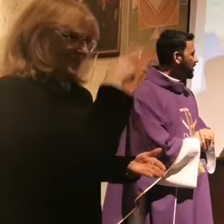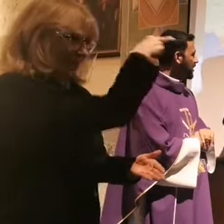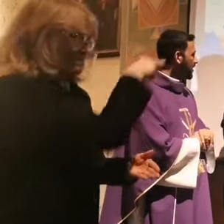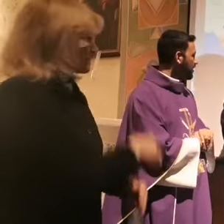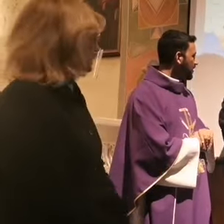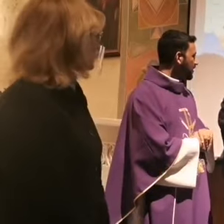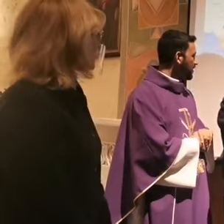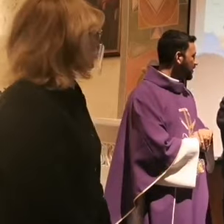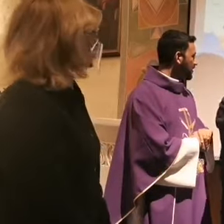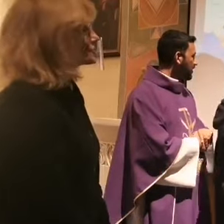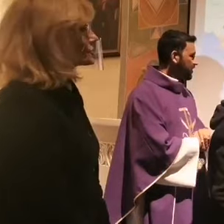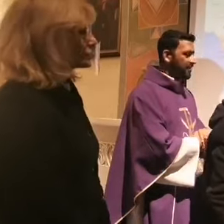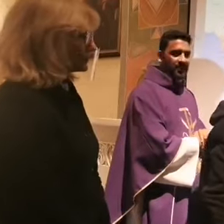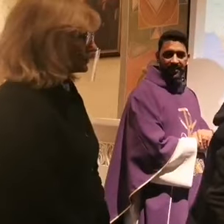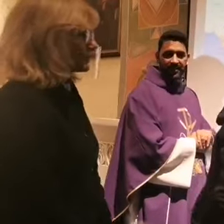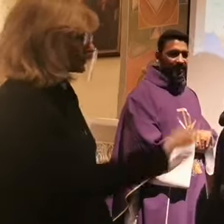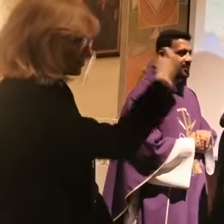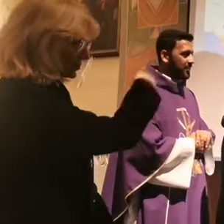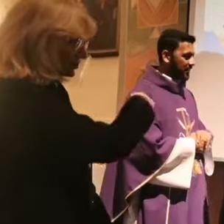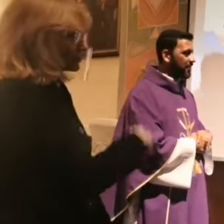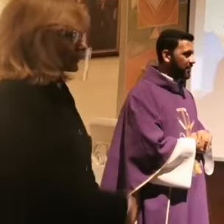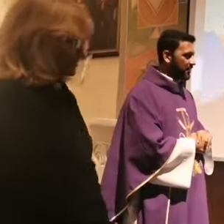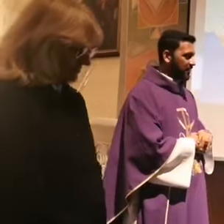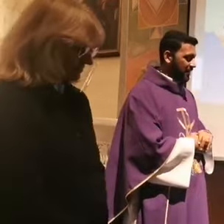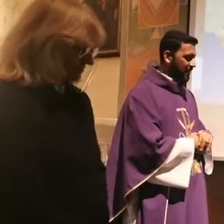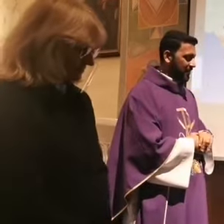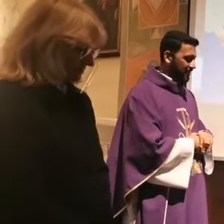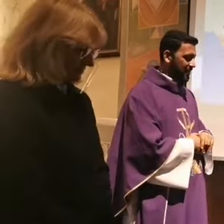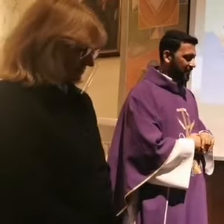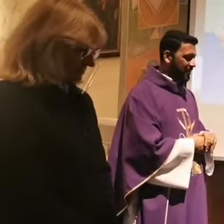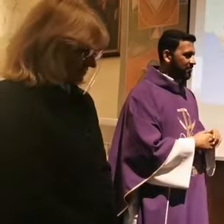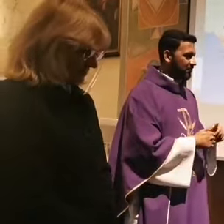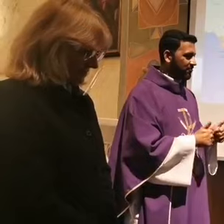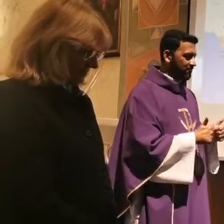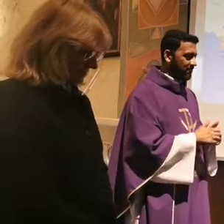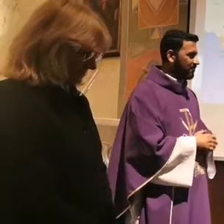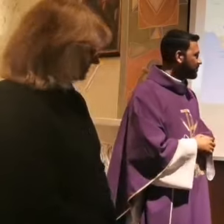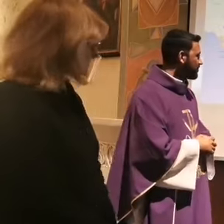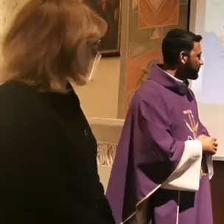urodził. Tak. A potem przewędrował. Tam się urodził. Tam się urodził. I przewędrował. Uwaga.